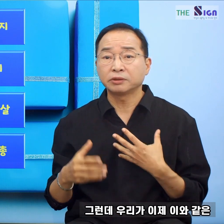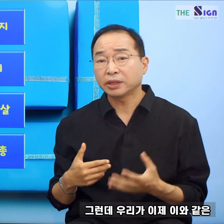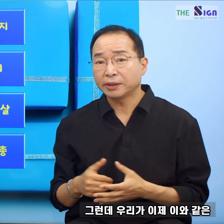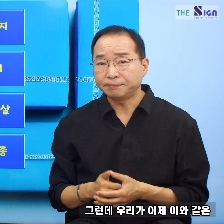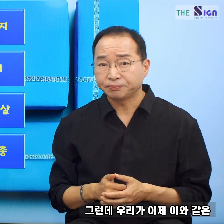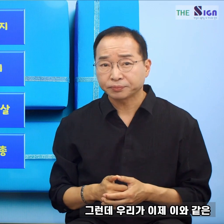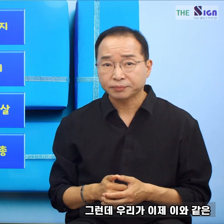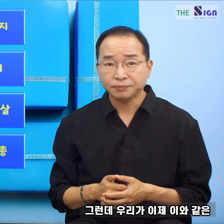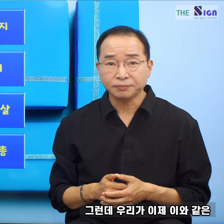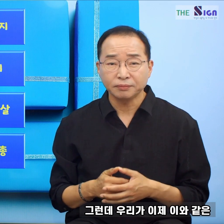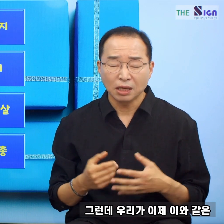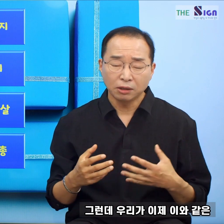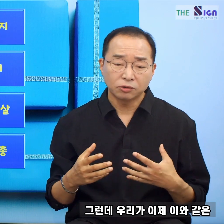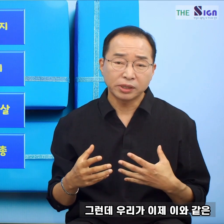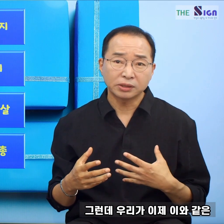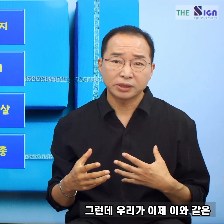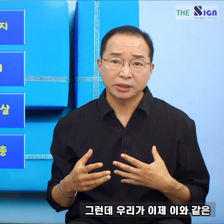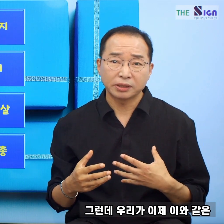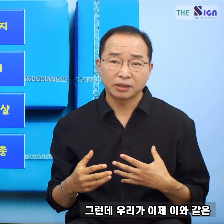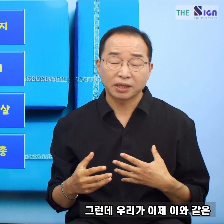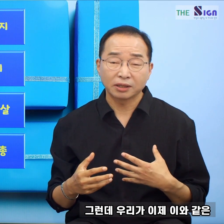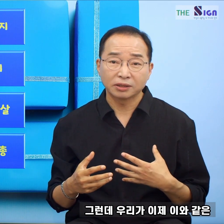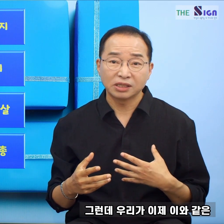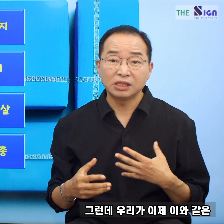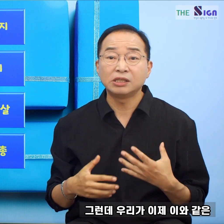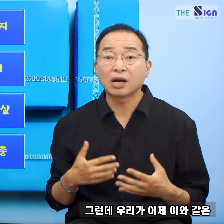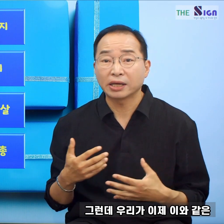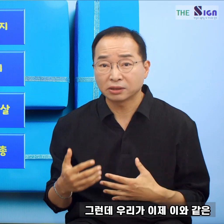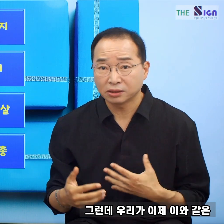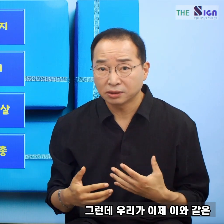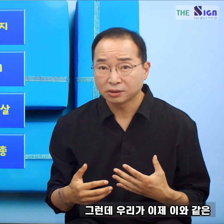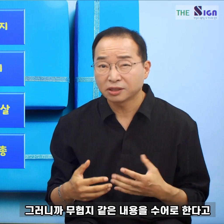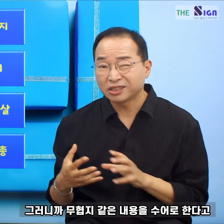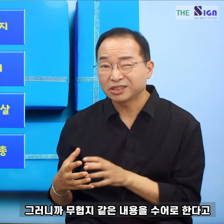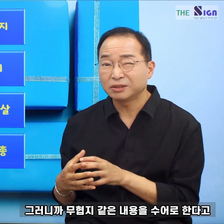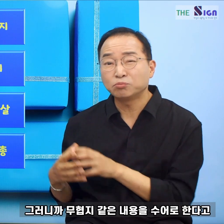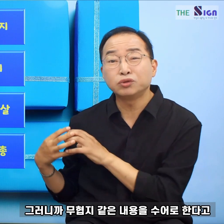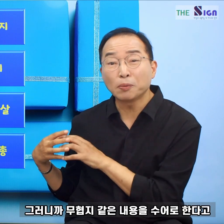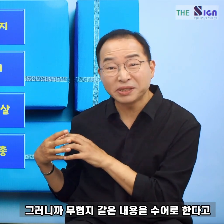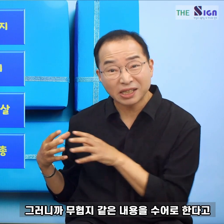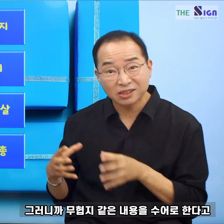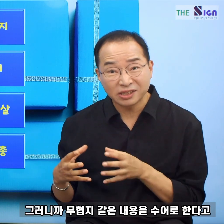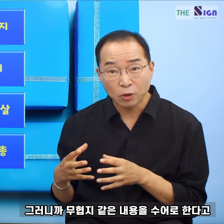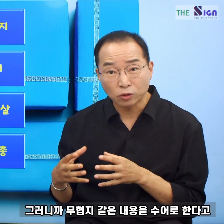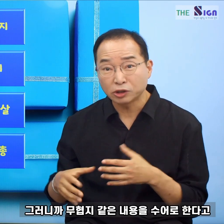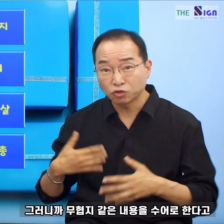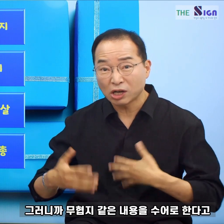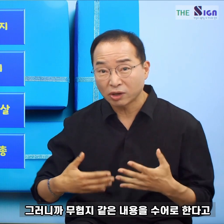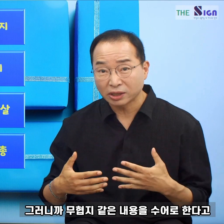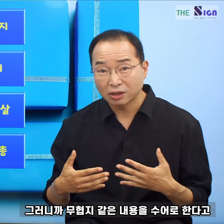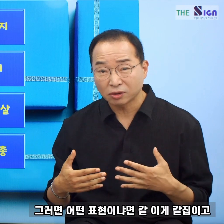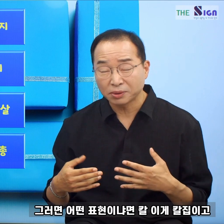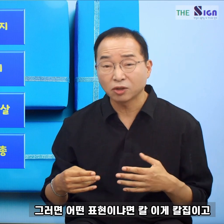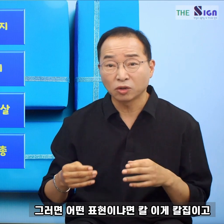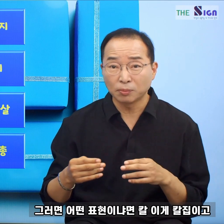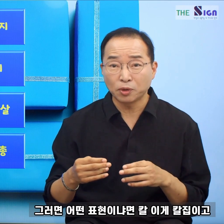근데 우리가 이제 이와 같은 그러니까 무협지 같은 내용을 이제 수화로 한다 그러면 어떤